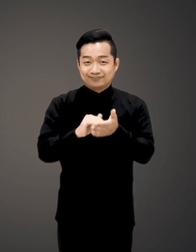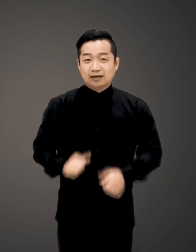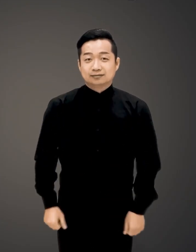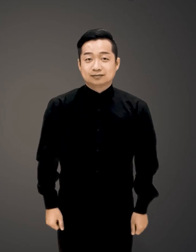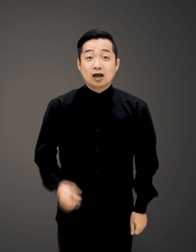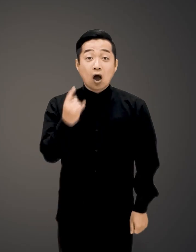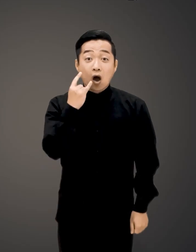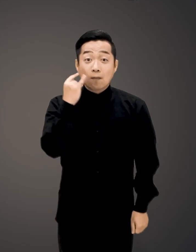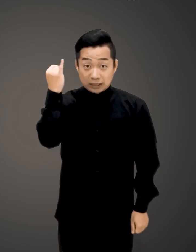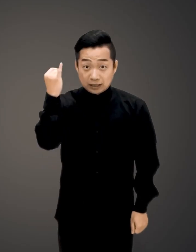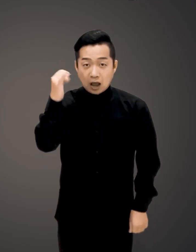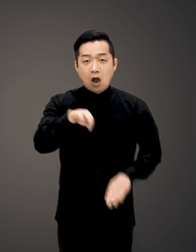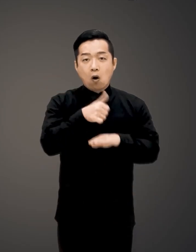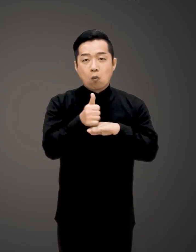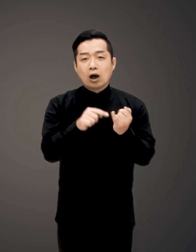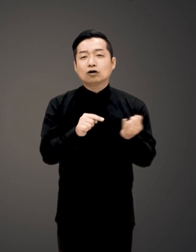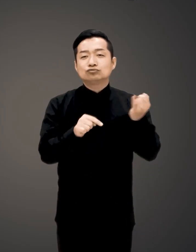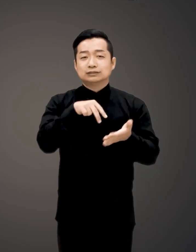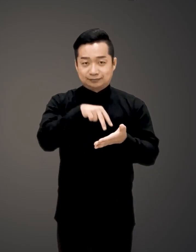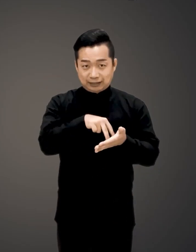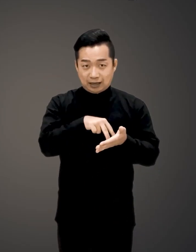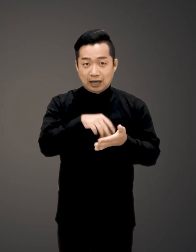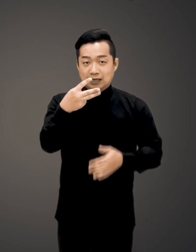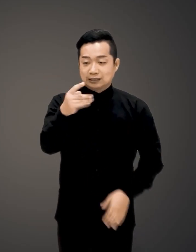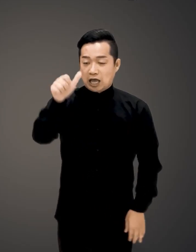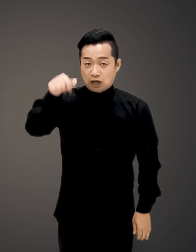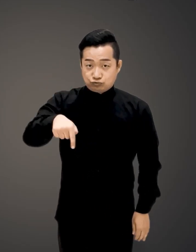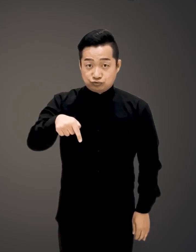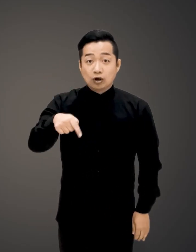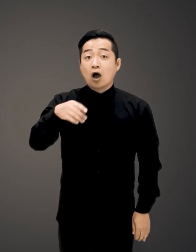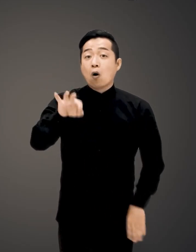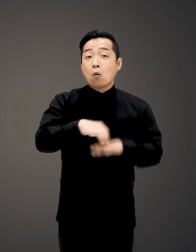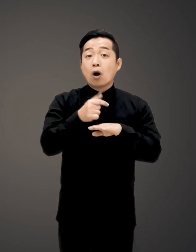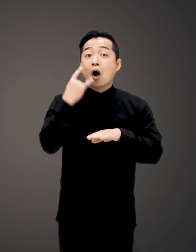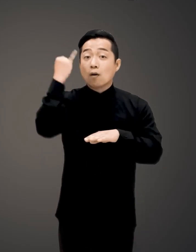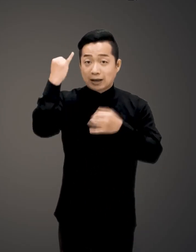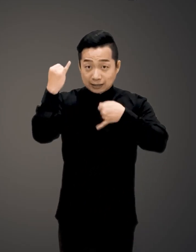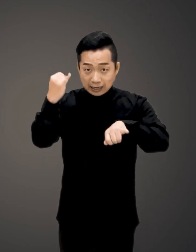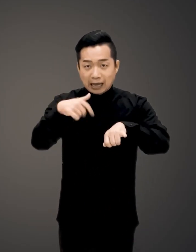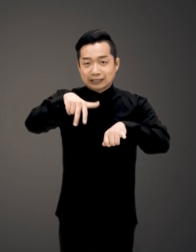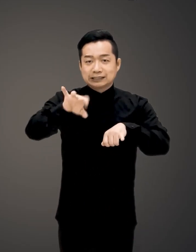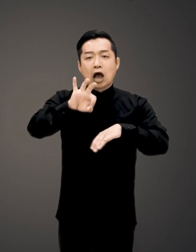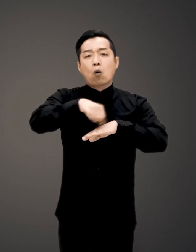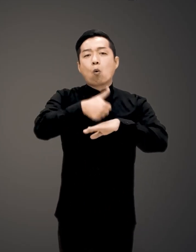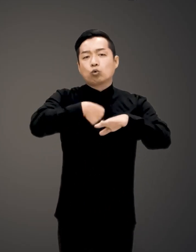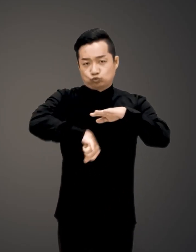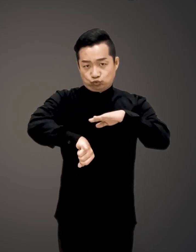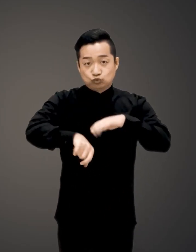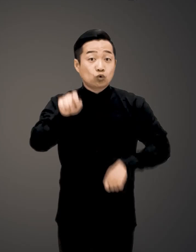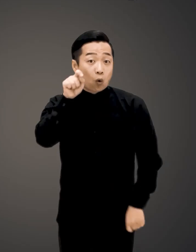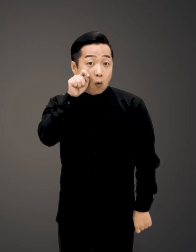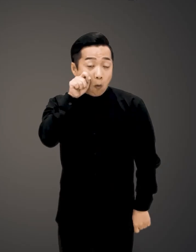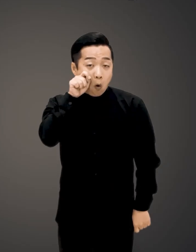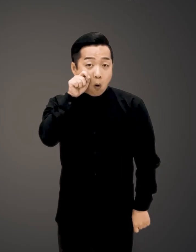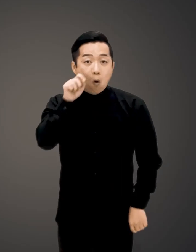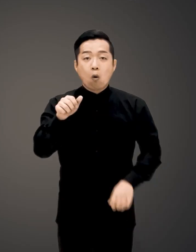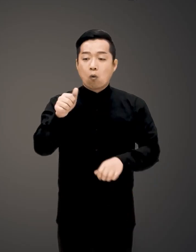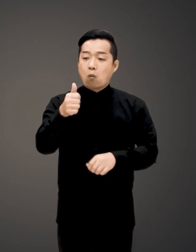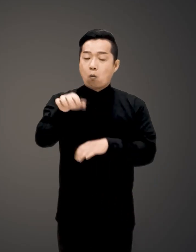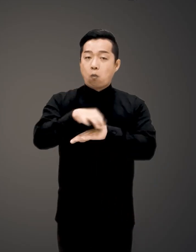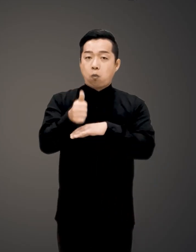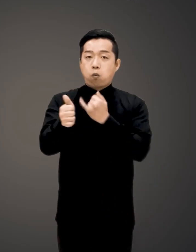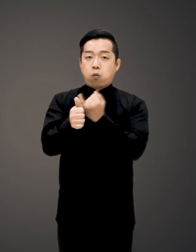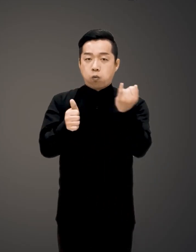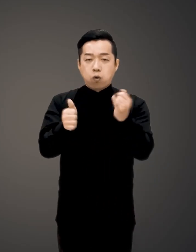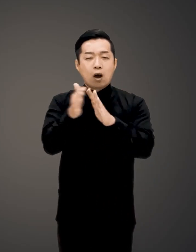자랐다. 어머니는 황제 폐하의 누이이자 태우마마의 유일한 딸인 장공주였고, 고모는 황후로서 가문의